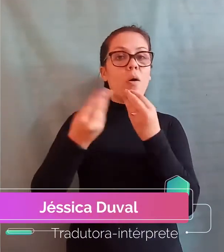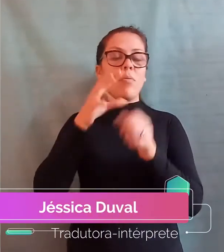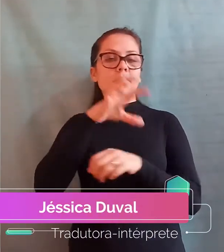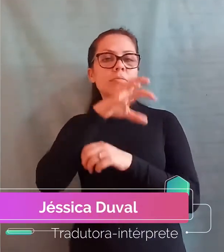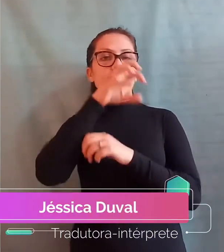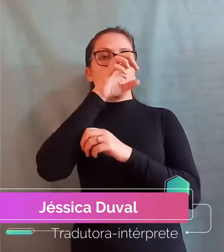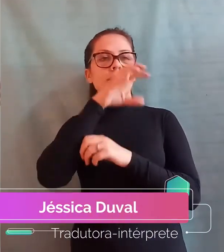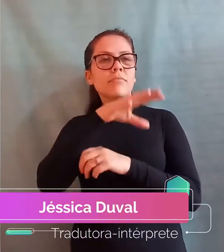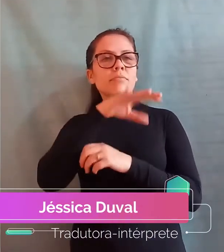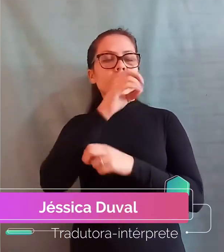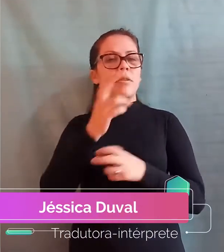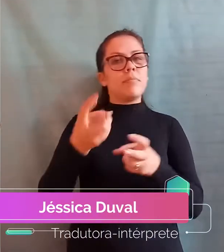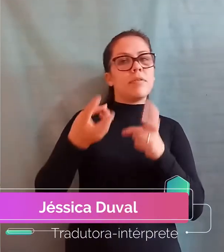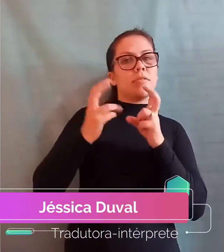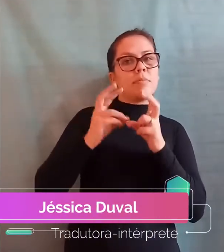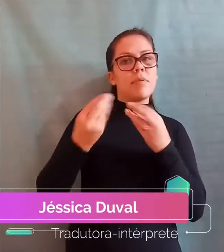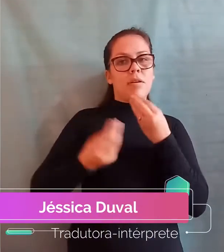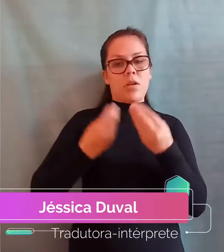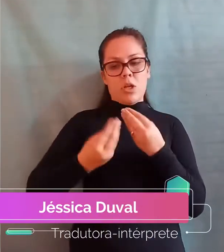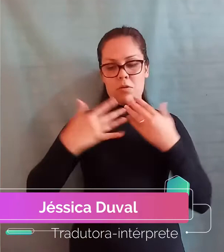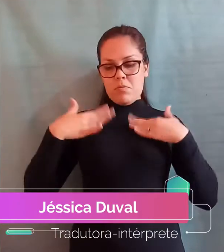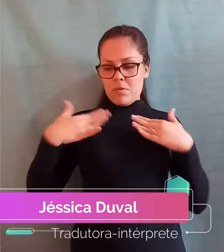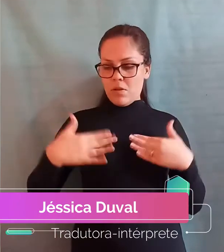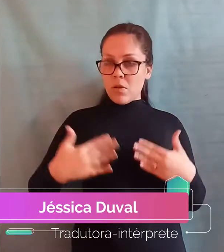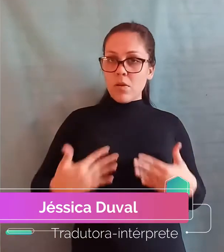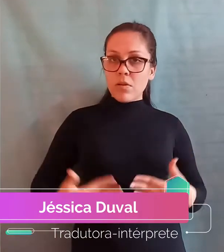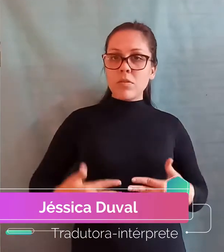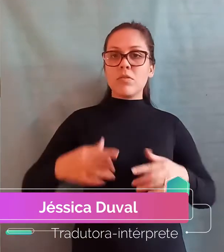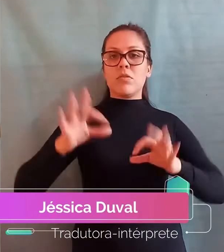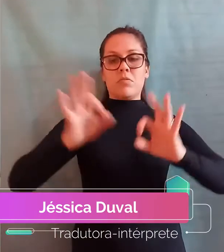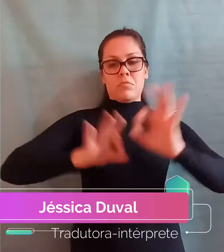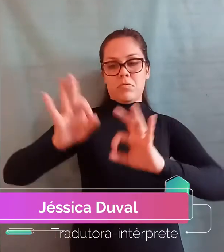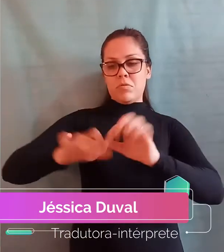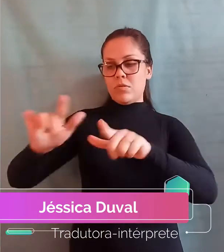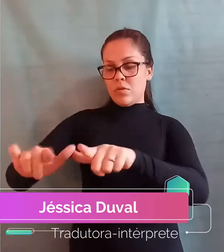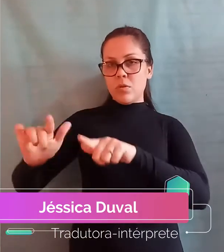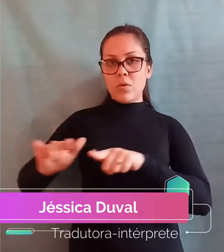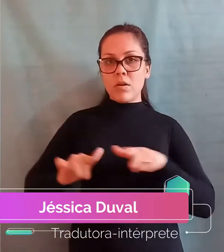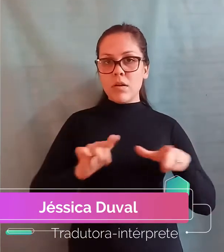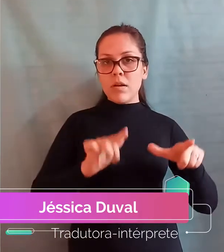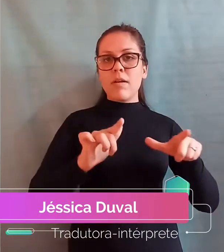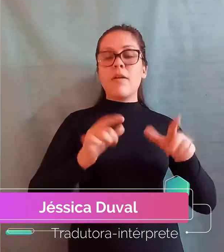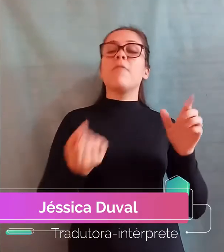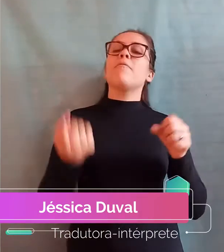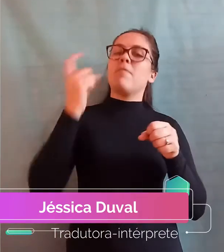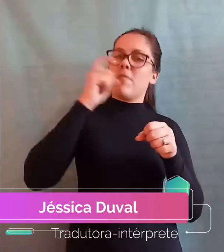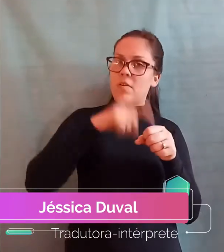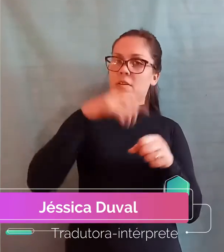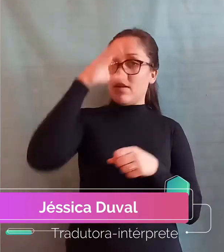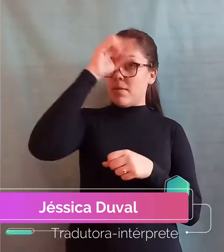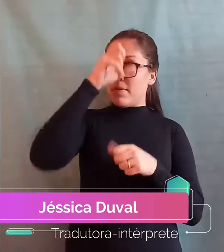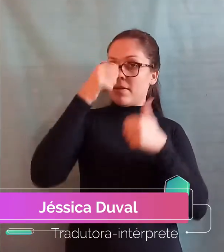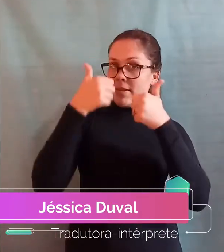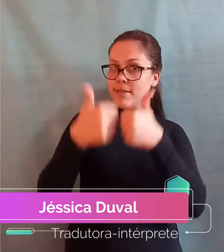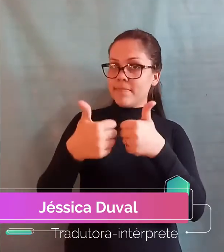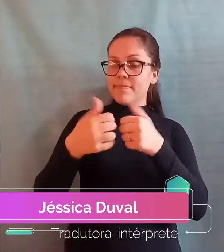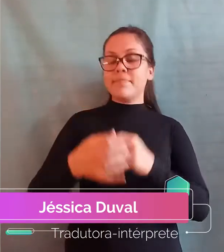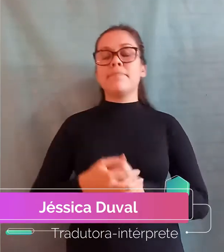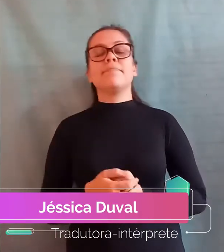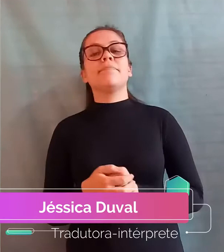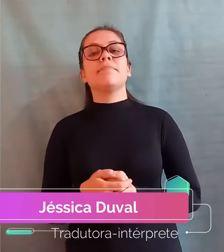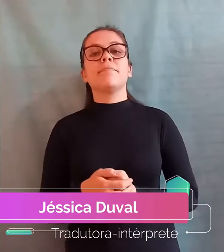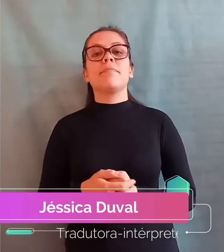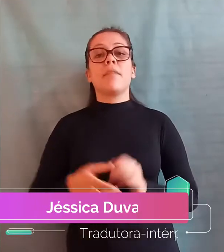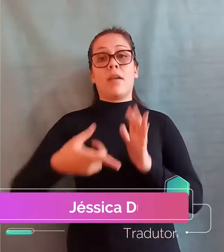observar a respiração, sobre postura, sobre preparação do ambiente. Então, não deixem de ir lá e aprender com